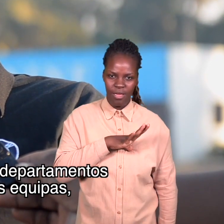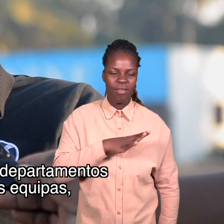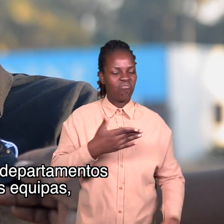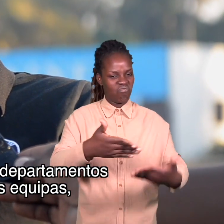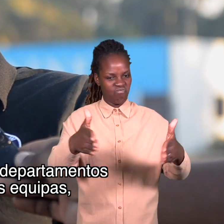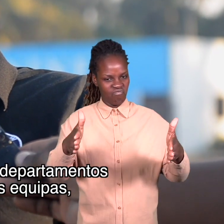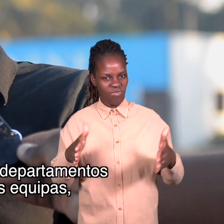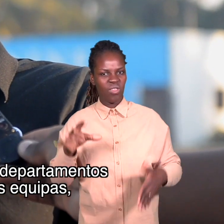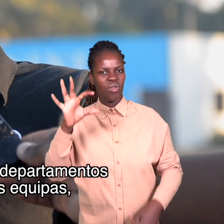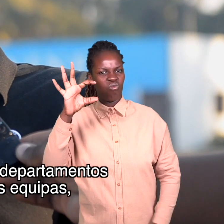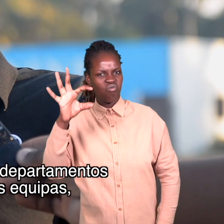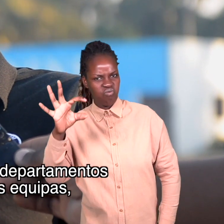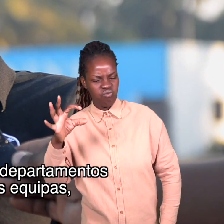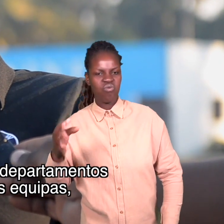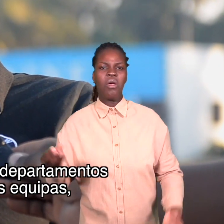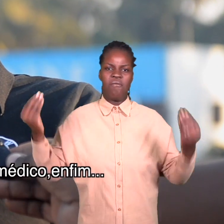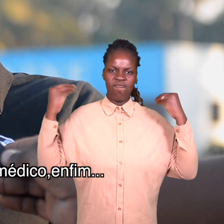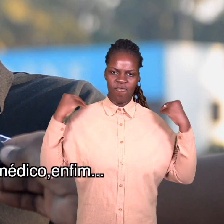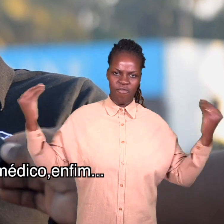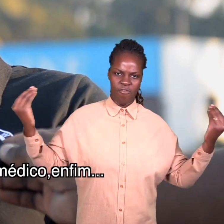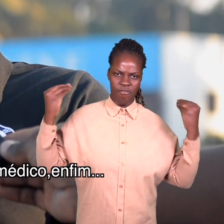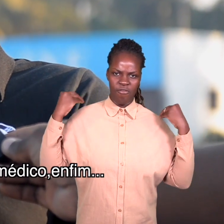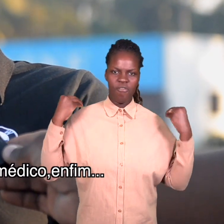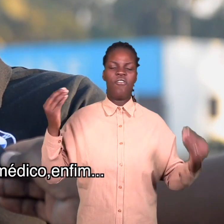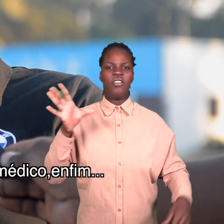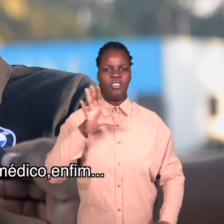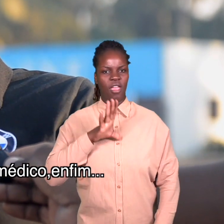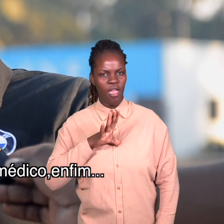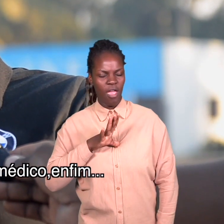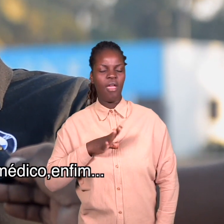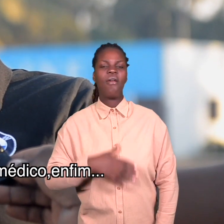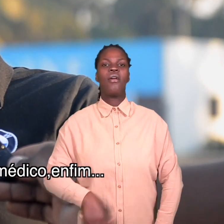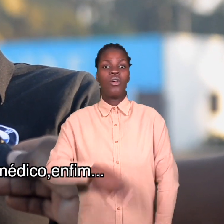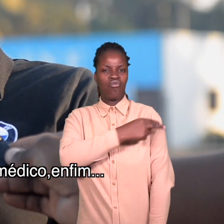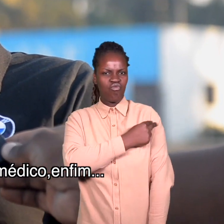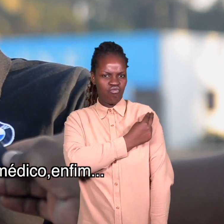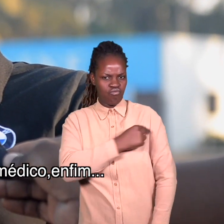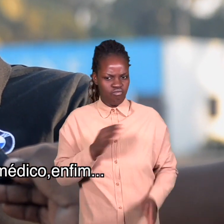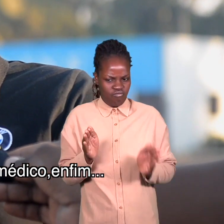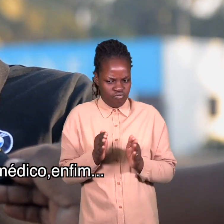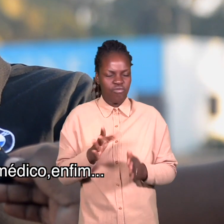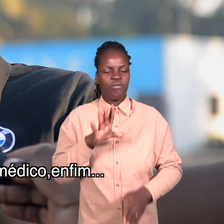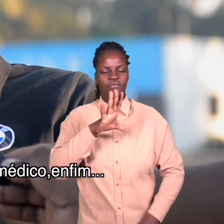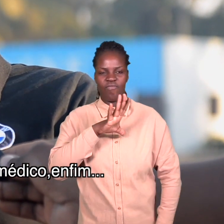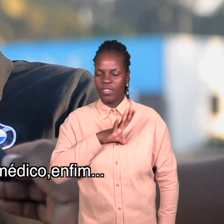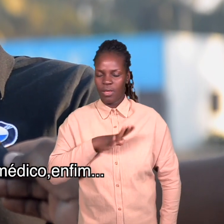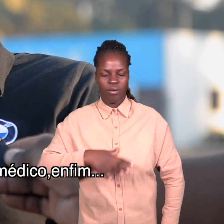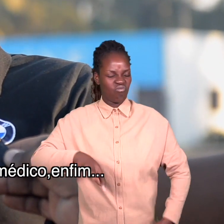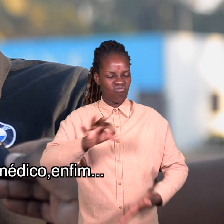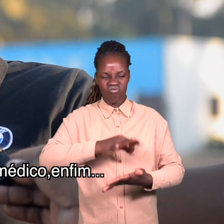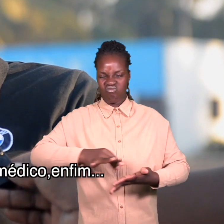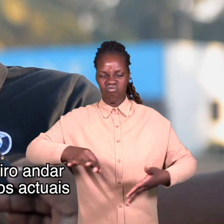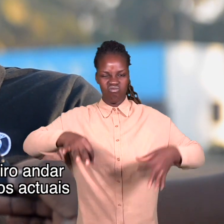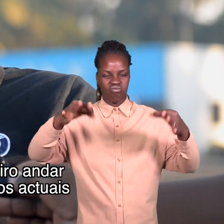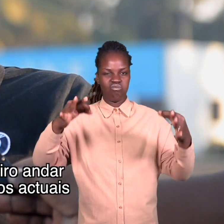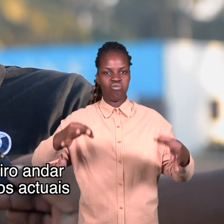para balneários, para as equipas, para a sala de musculação, para o posto médico.